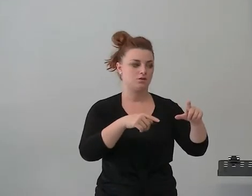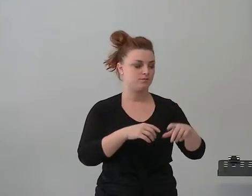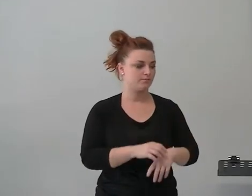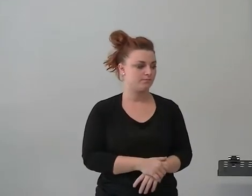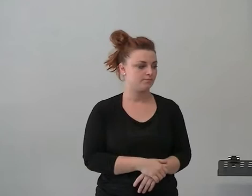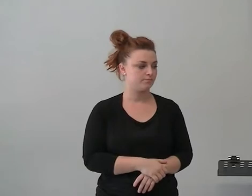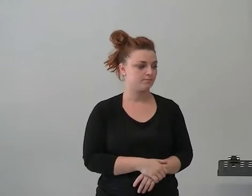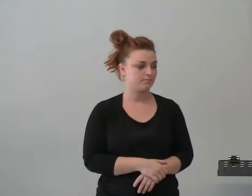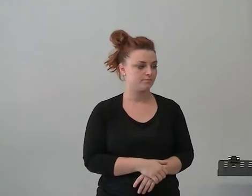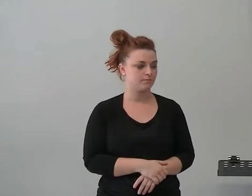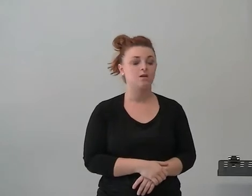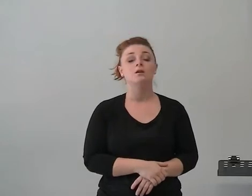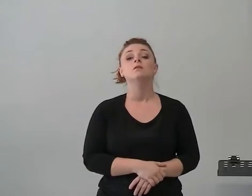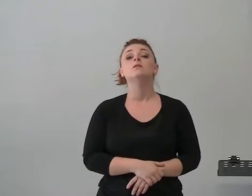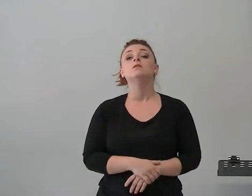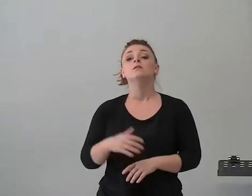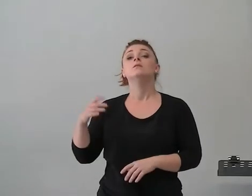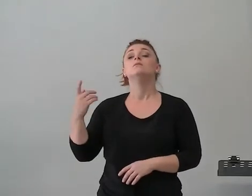Vennero a Gerusalemme